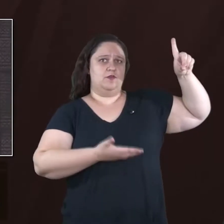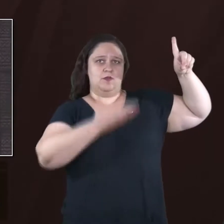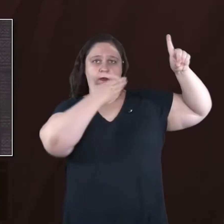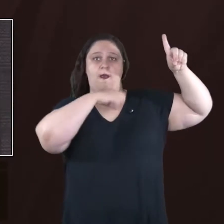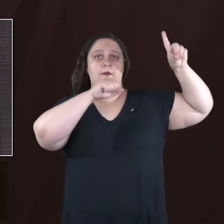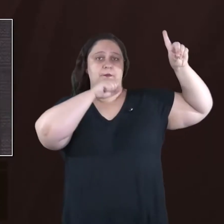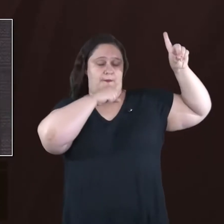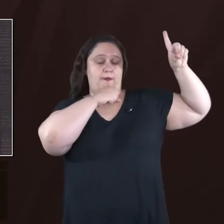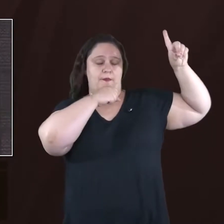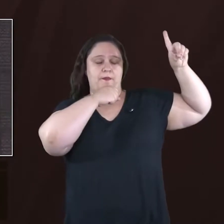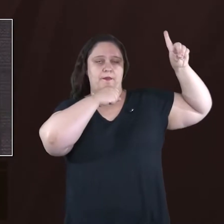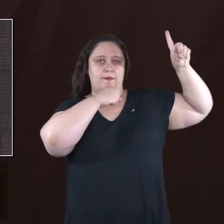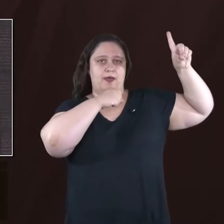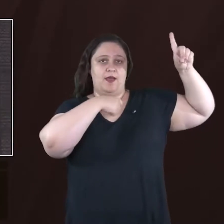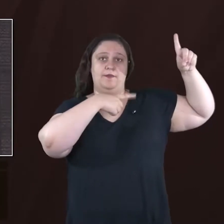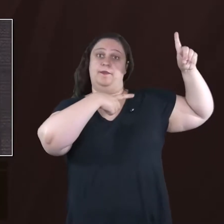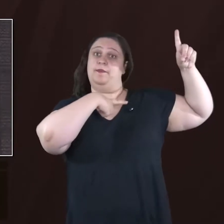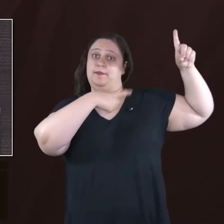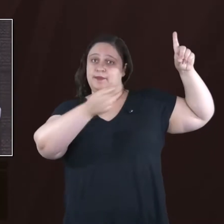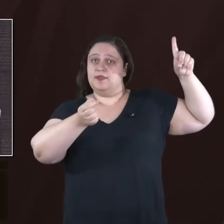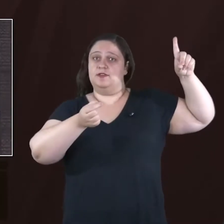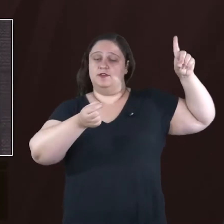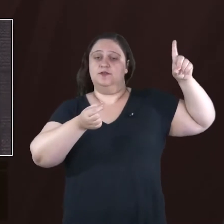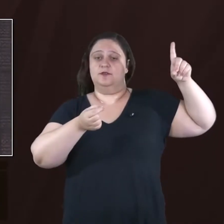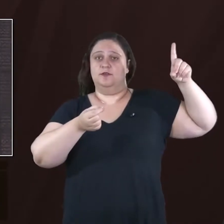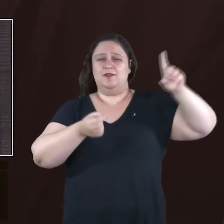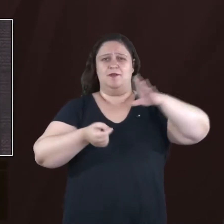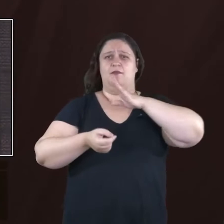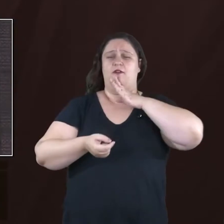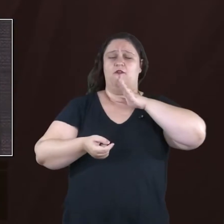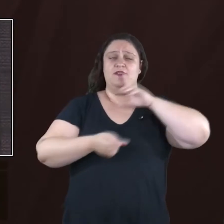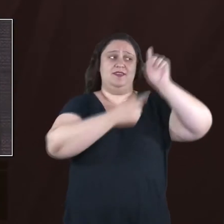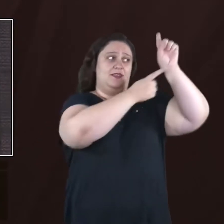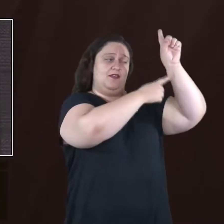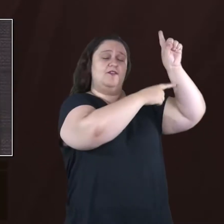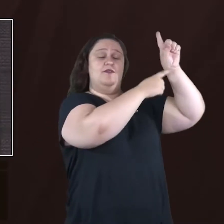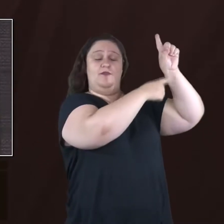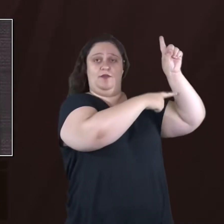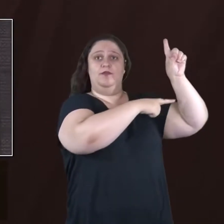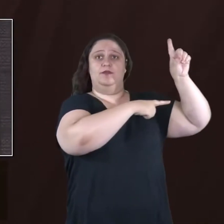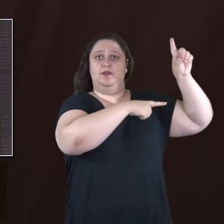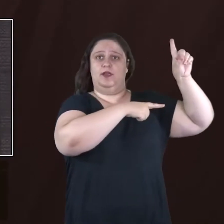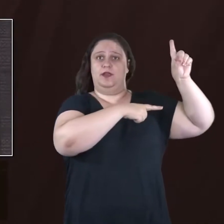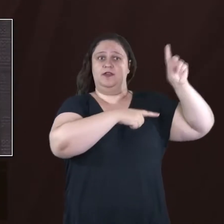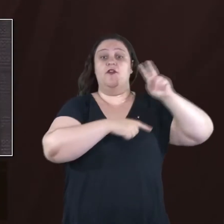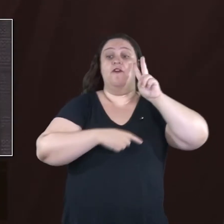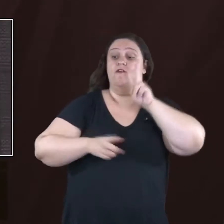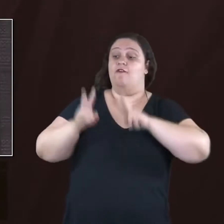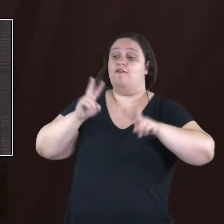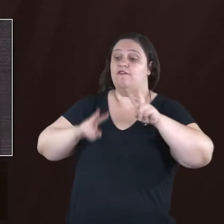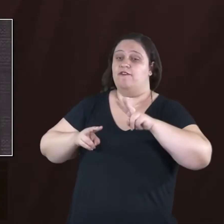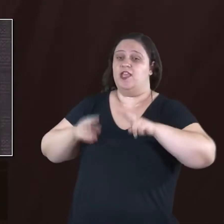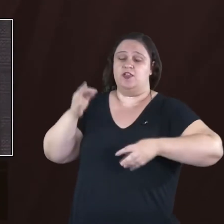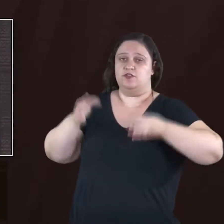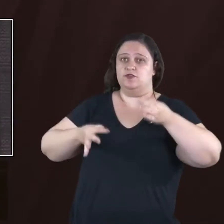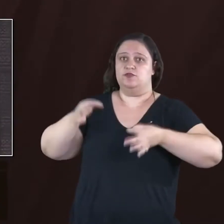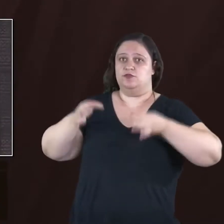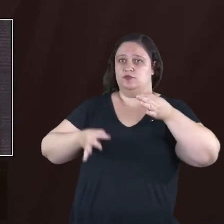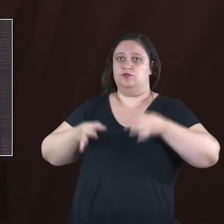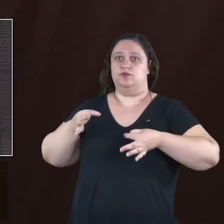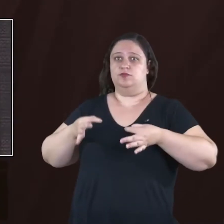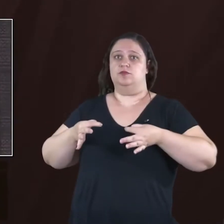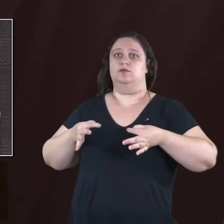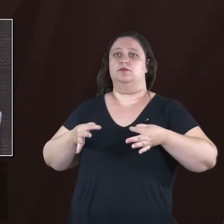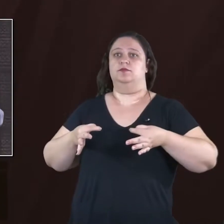te escolheu para conheceres a sua vontade, veres o justo e ouvires uma voz da